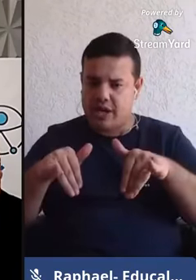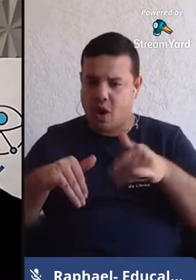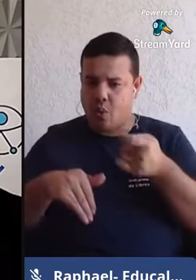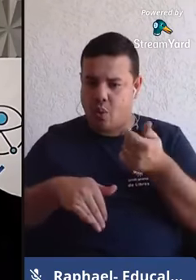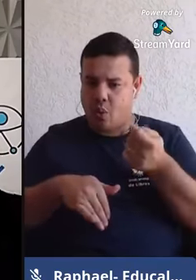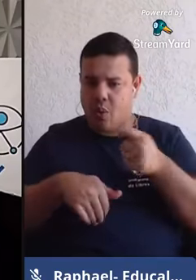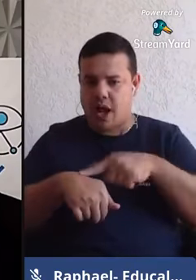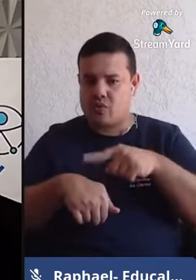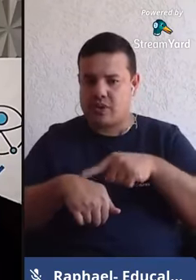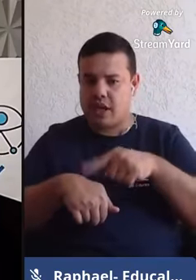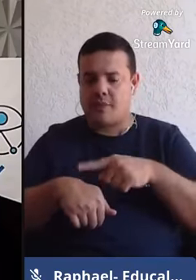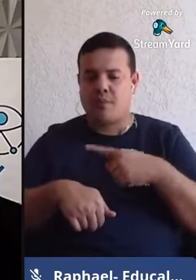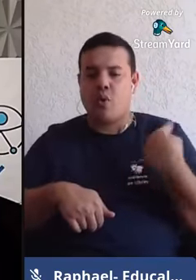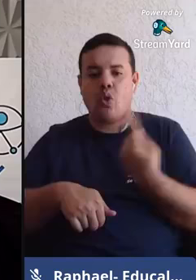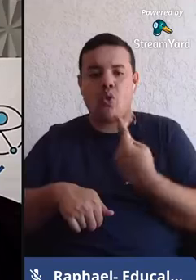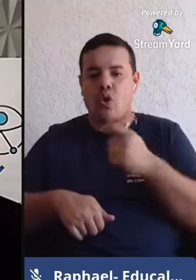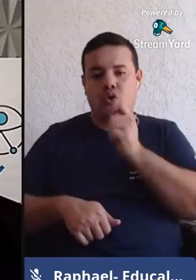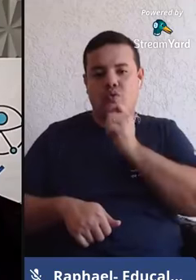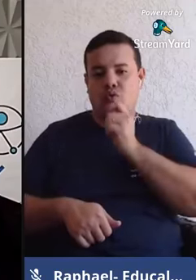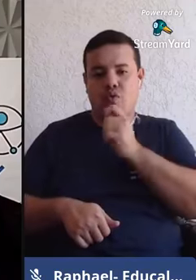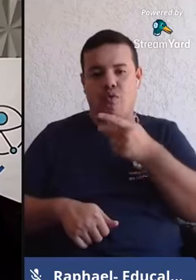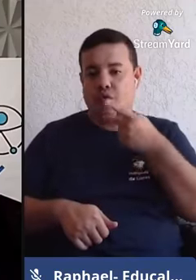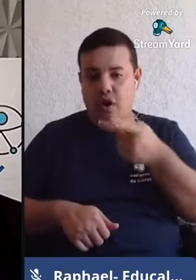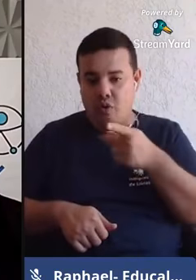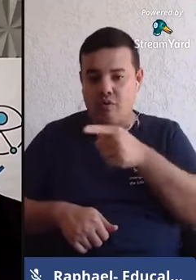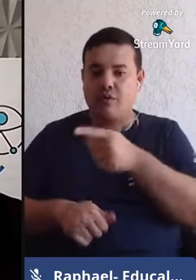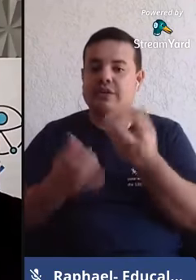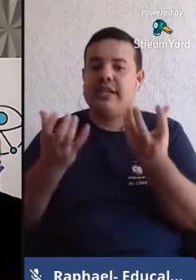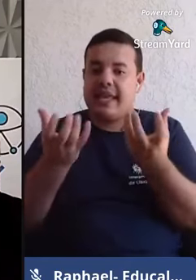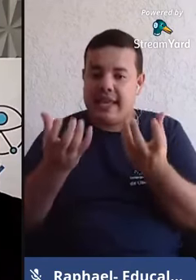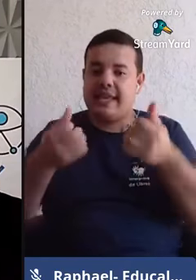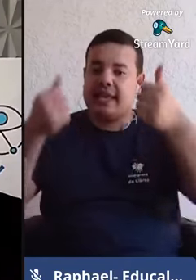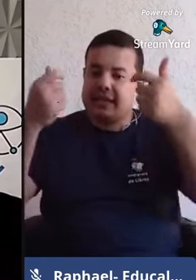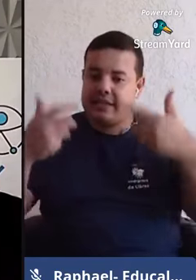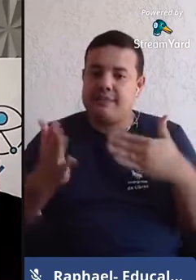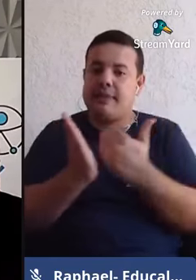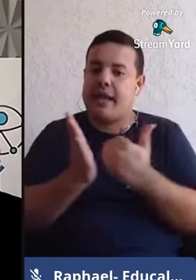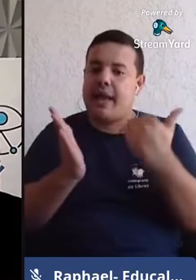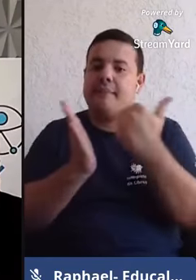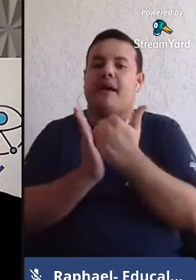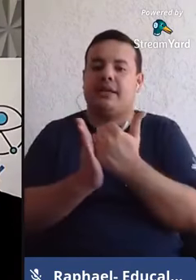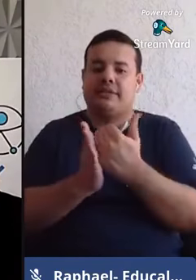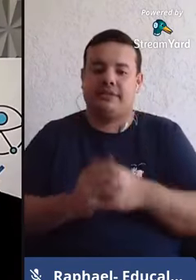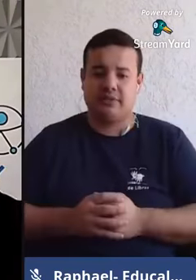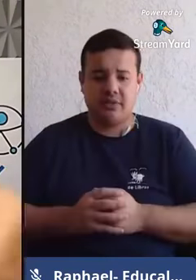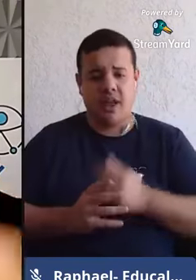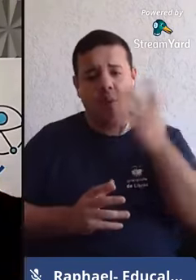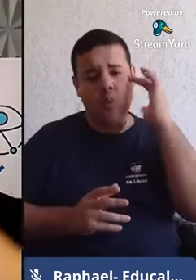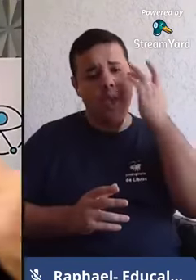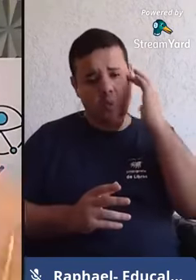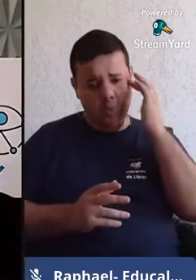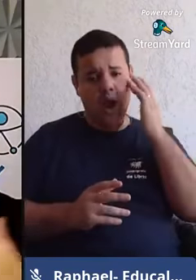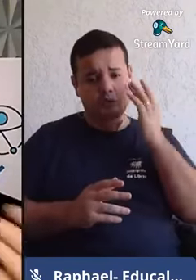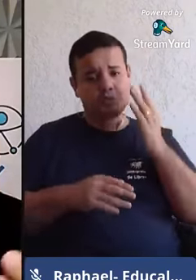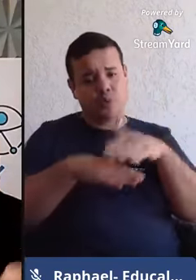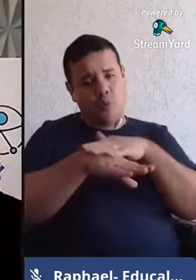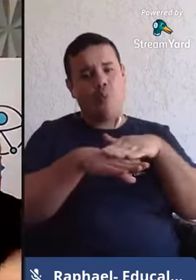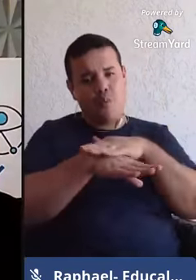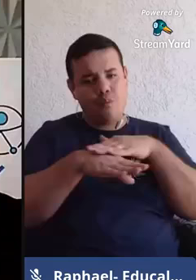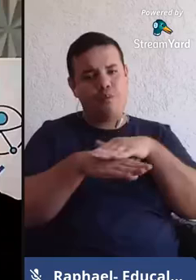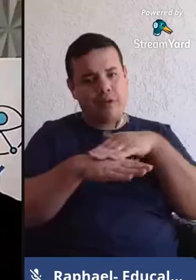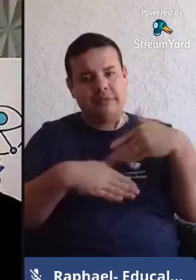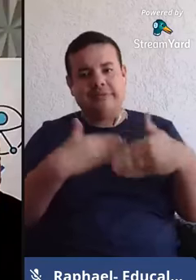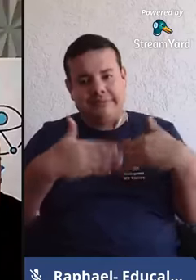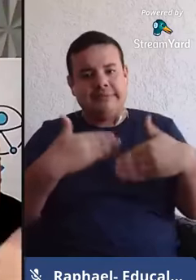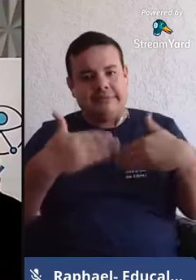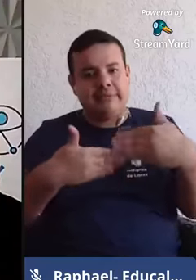Sobre o que nós não falamos que você gostaria de falar? Olha, eu acho que está dito. Eu acho que se a gente for conversar aqui, vai surgir muitos assuntos. Toda